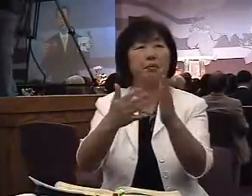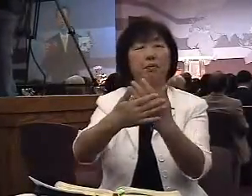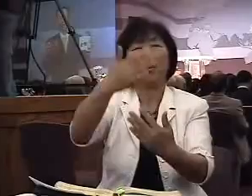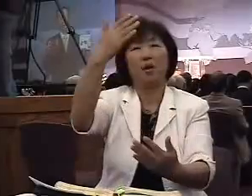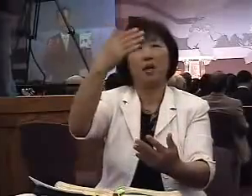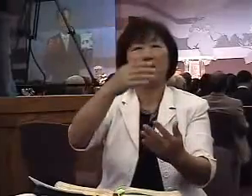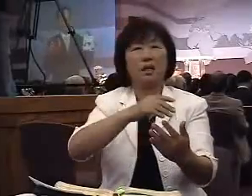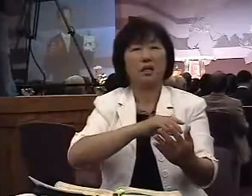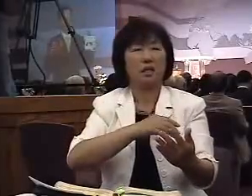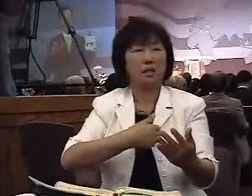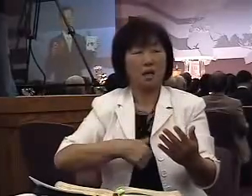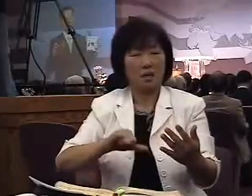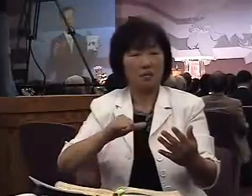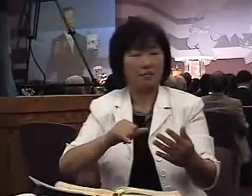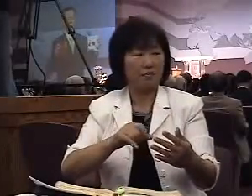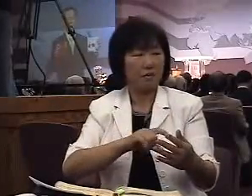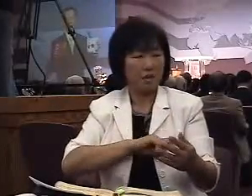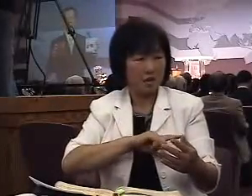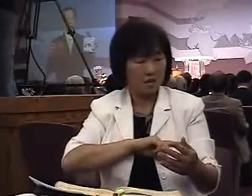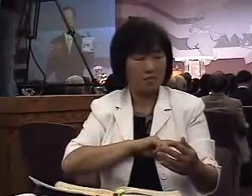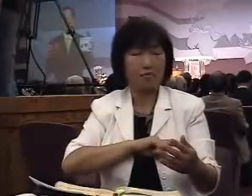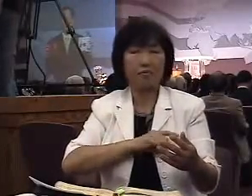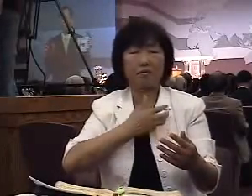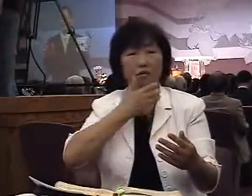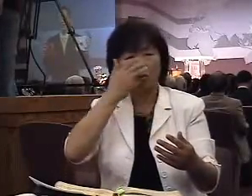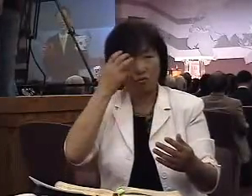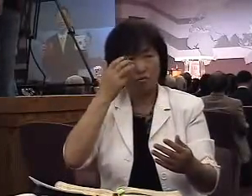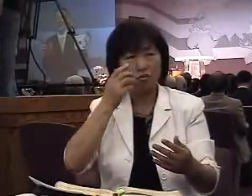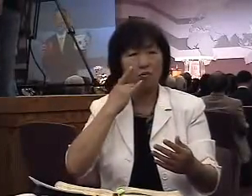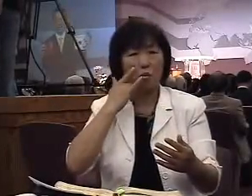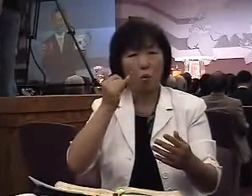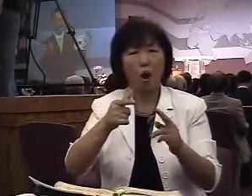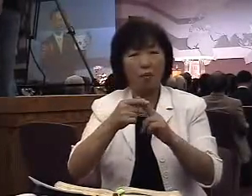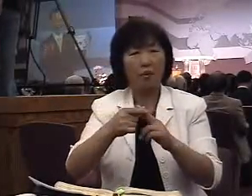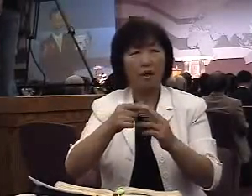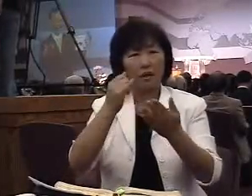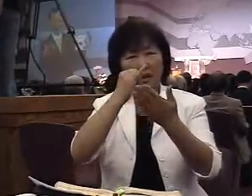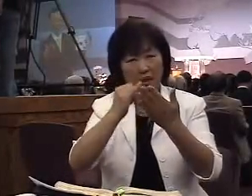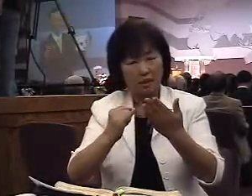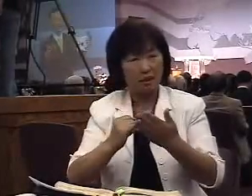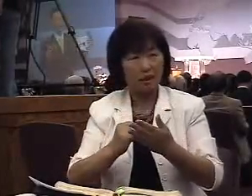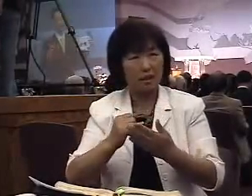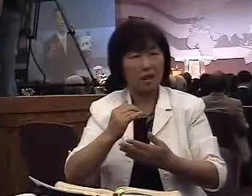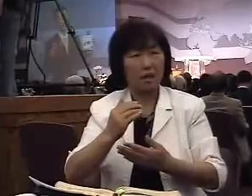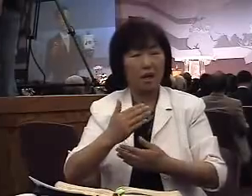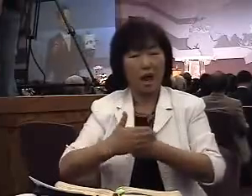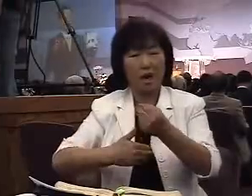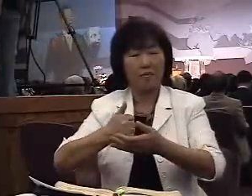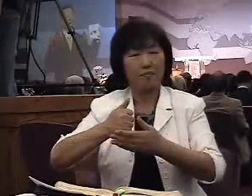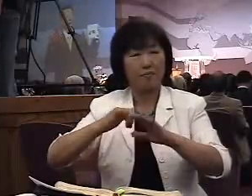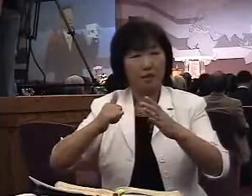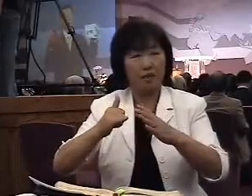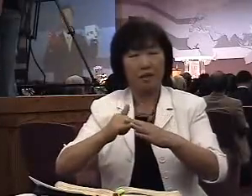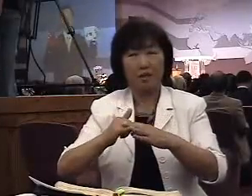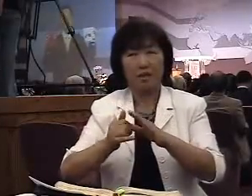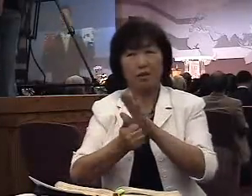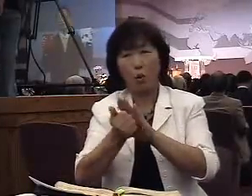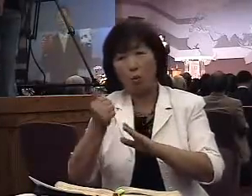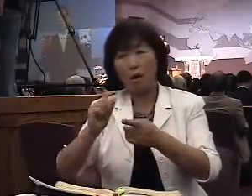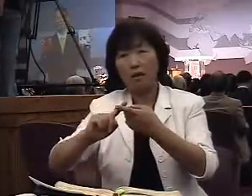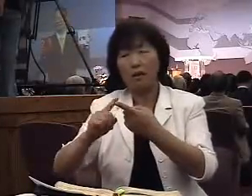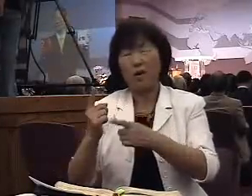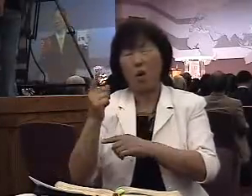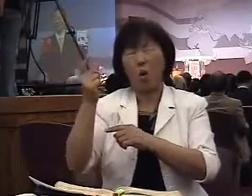이름과 그림과 그들의 꿈, 또 우리 부모와 함께 그린 하나님의 나라에 대한 그 소망이 영원히